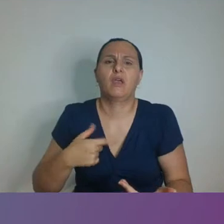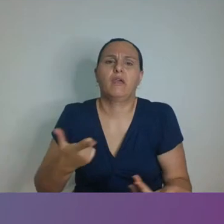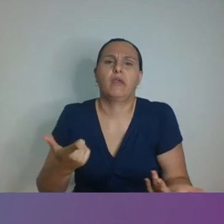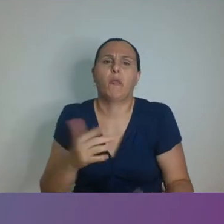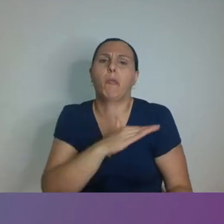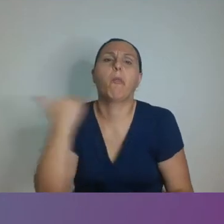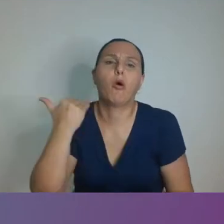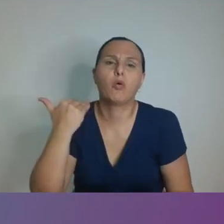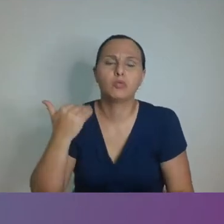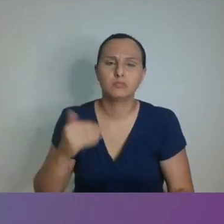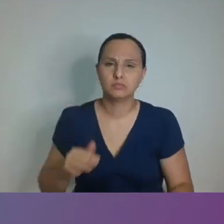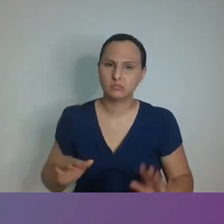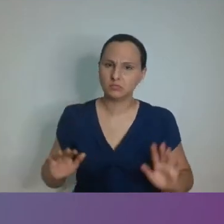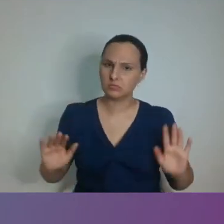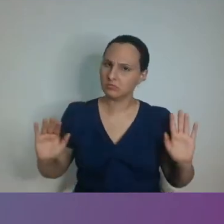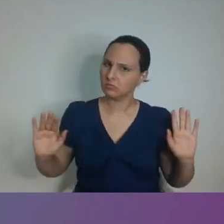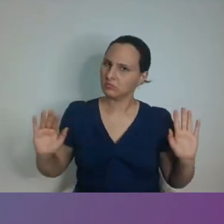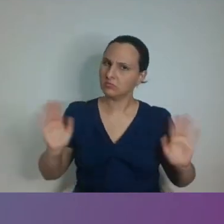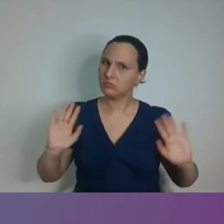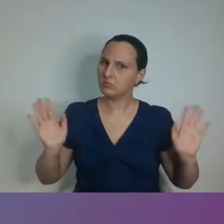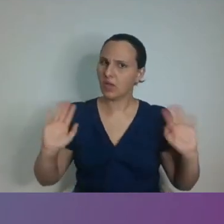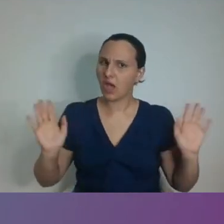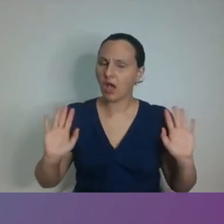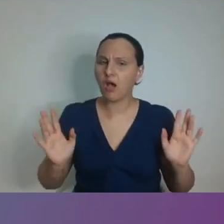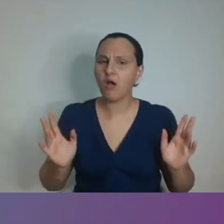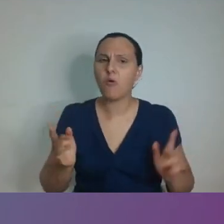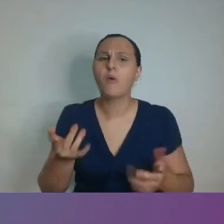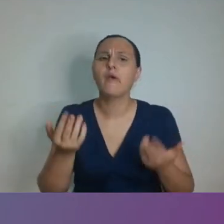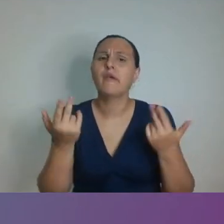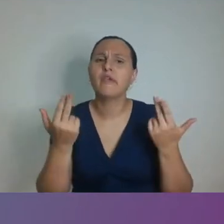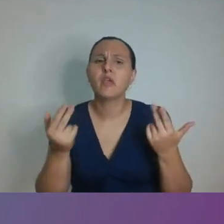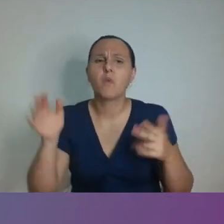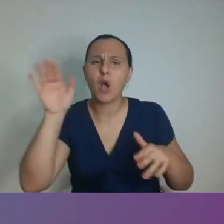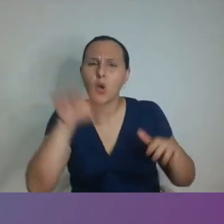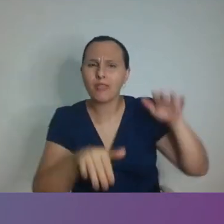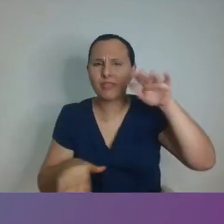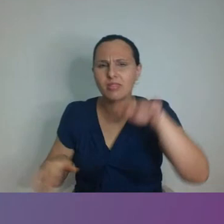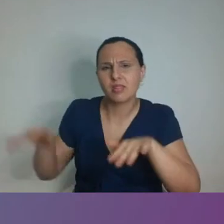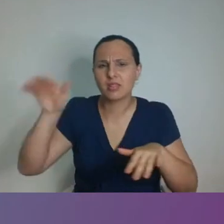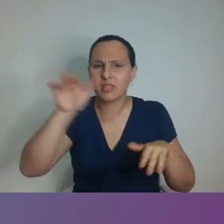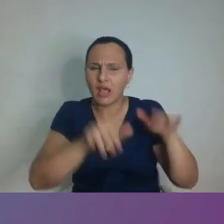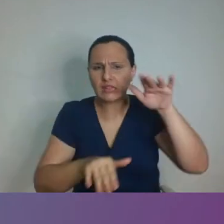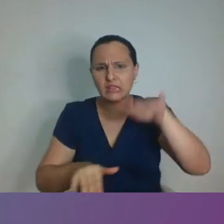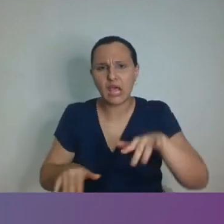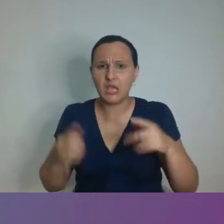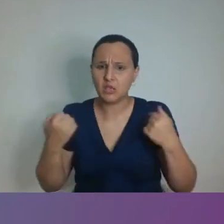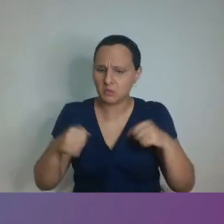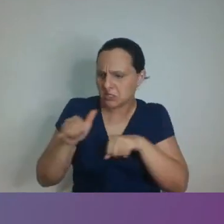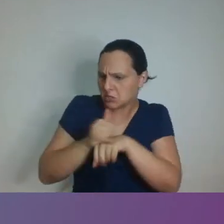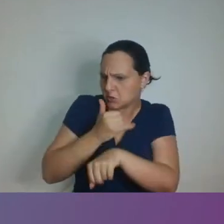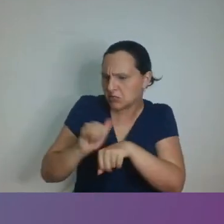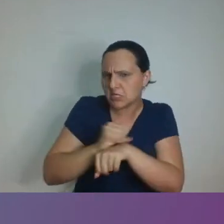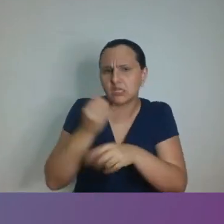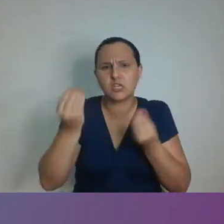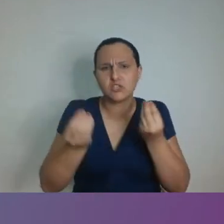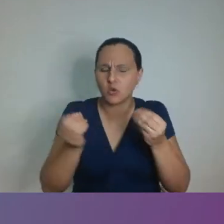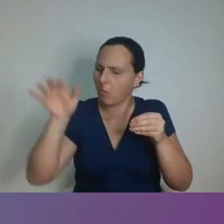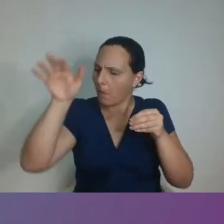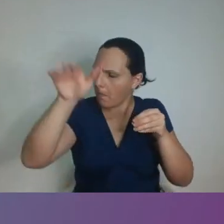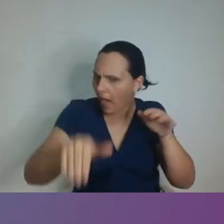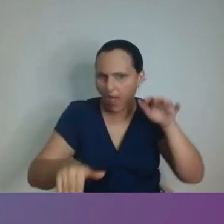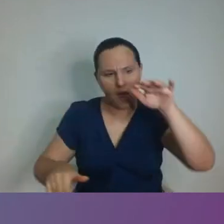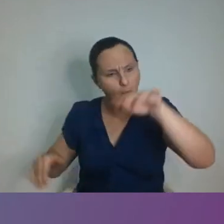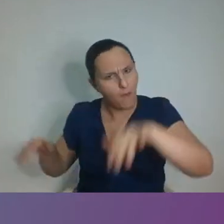o meu corpo em movimentos para produzir a atividade natatória. Então, eu preciso de estratégia para interpretar.